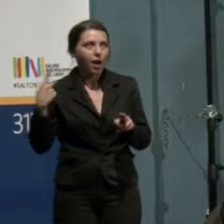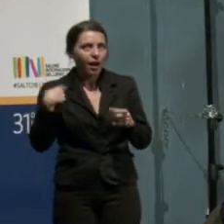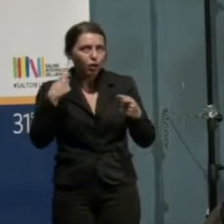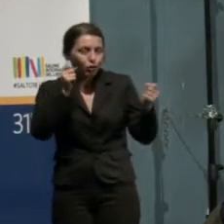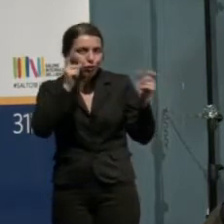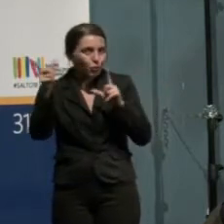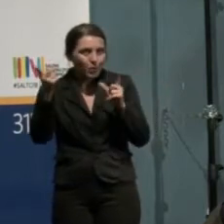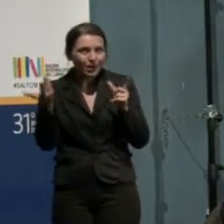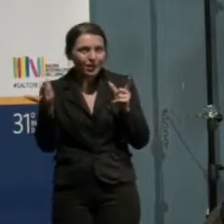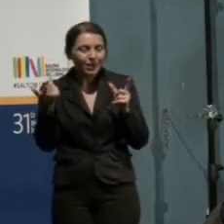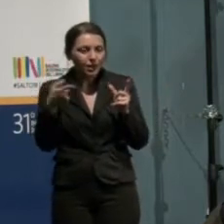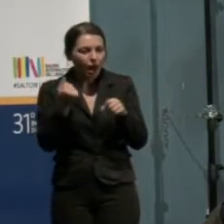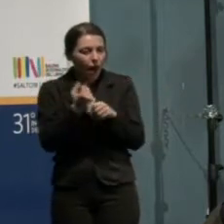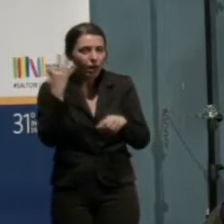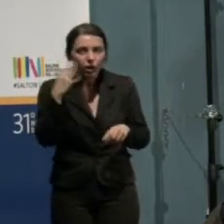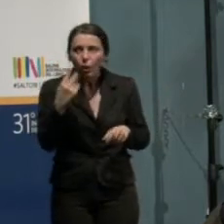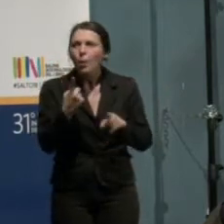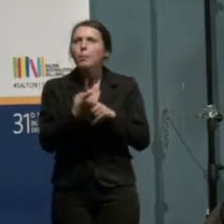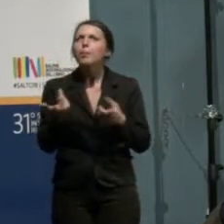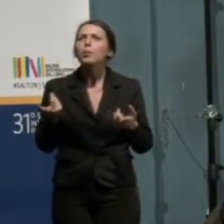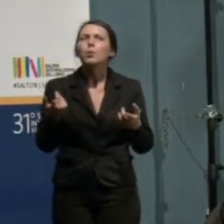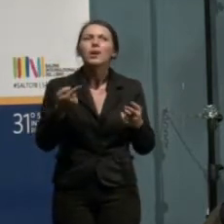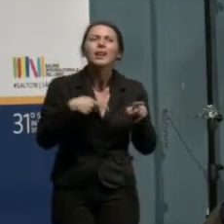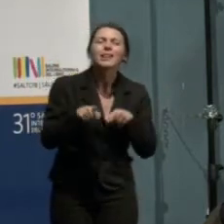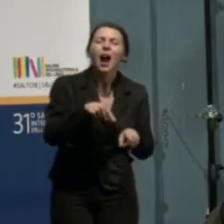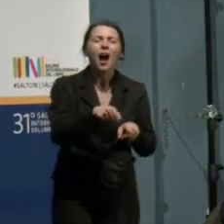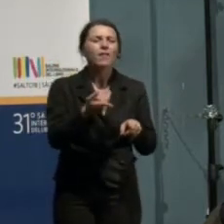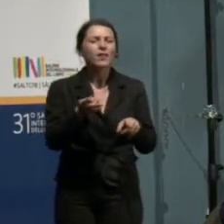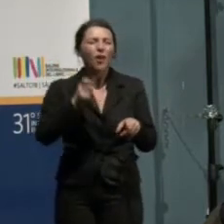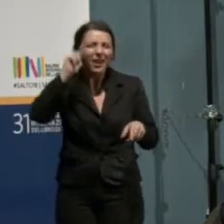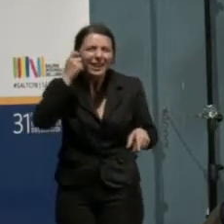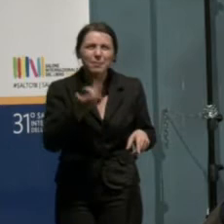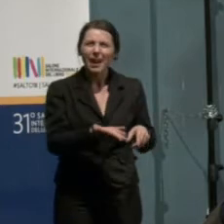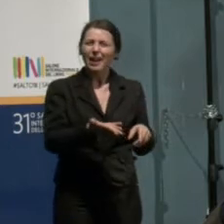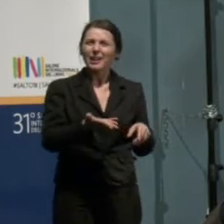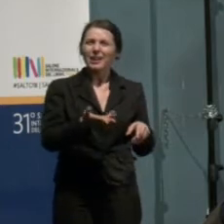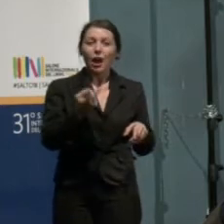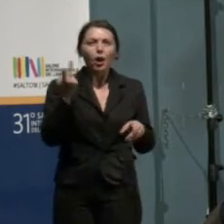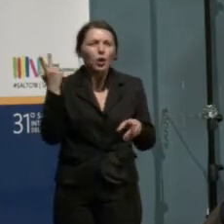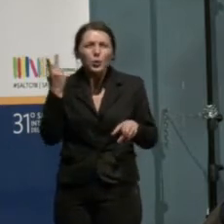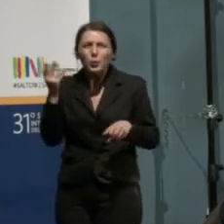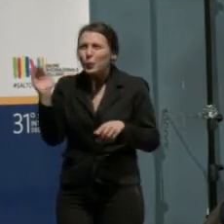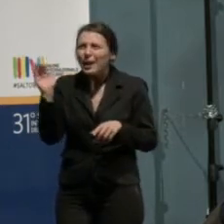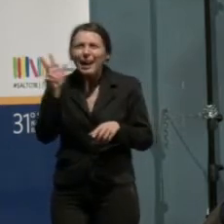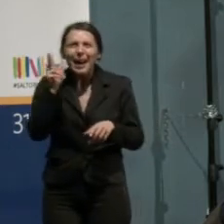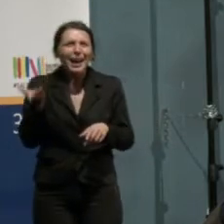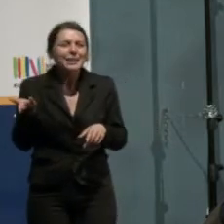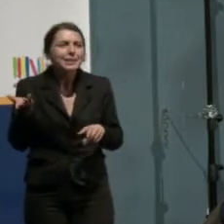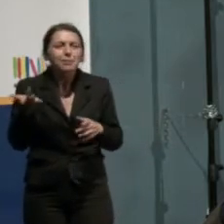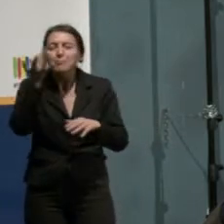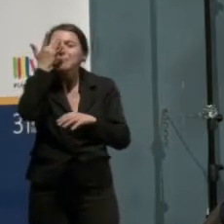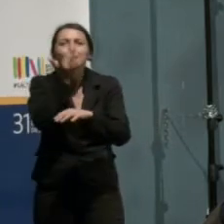lavoro ma anche dalla intensità di quel traffico dalla criminalità del traffico che due ragazze così con la loro